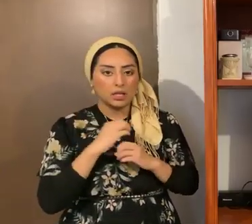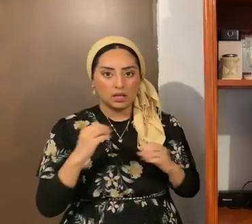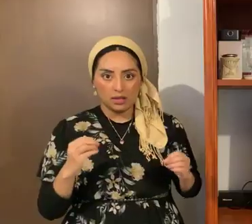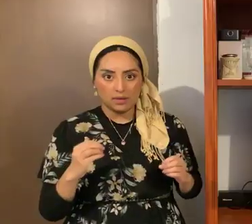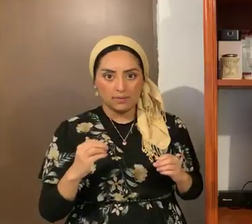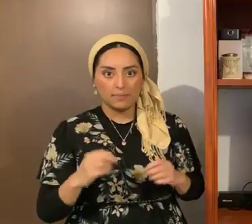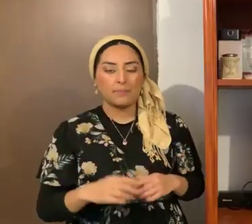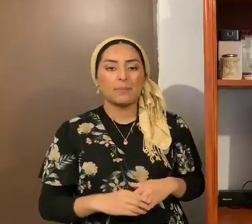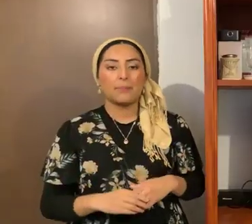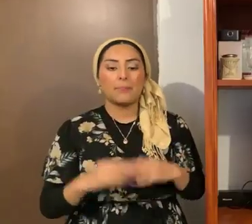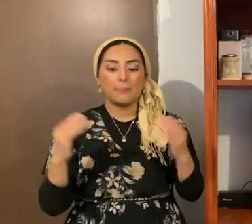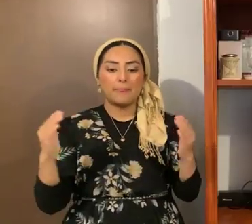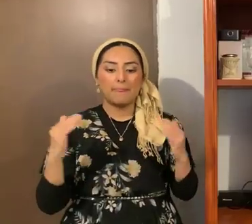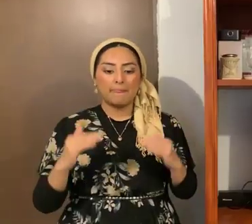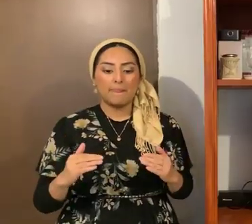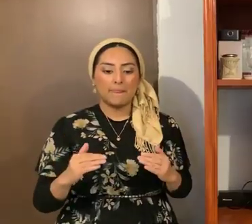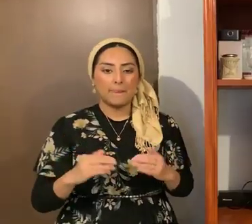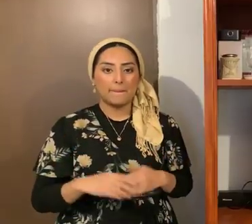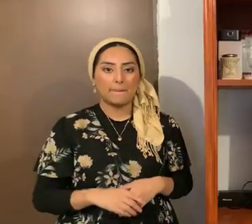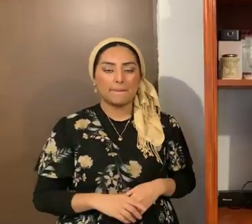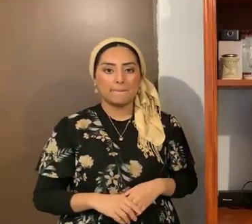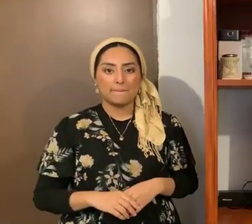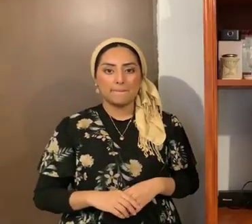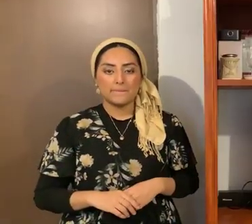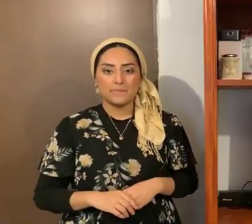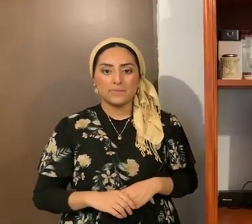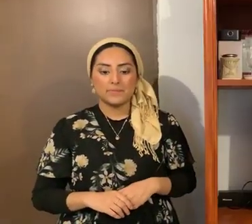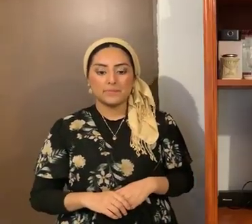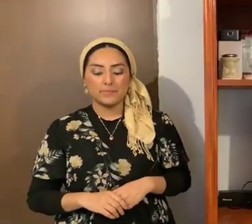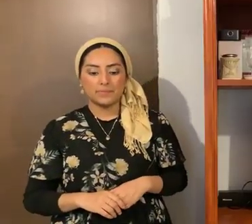Ahora, punto que sigue, amados Ahim.